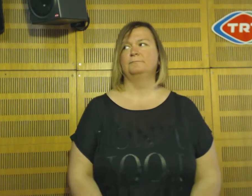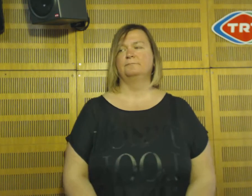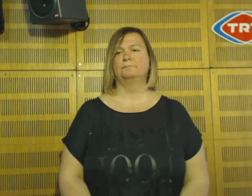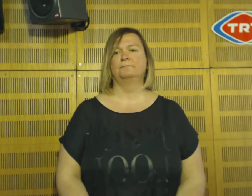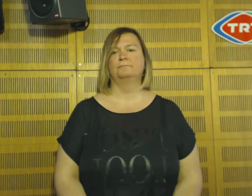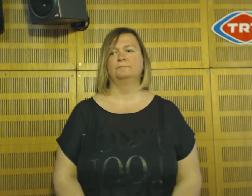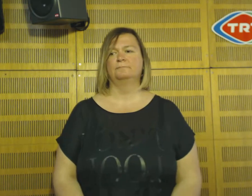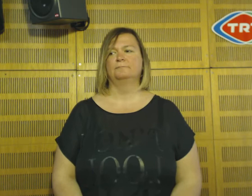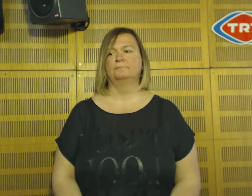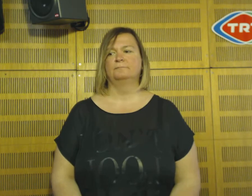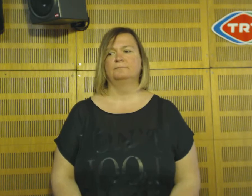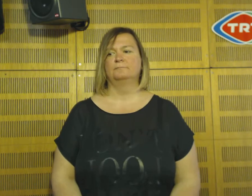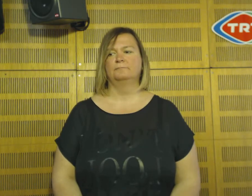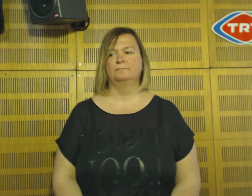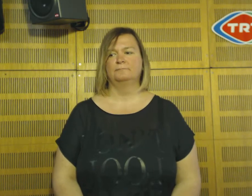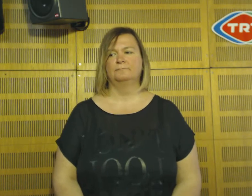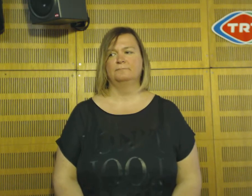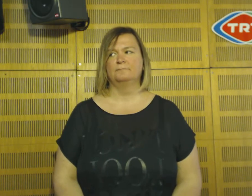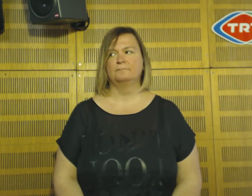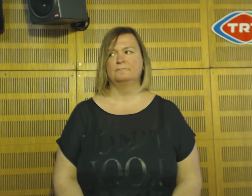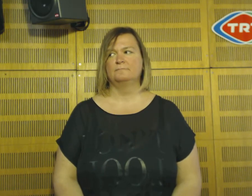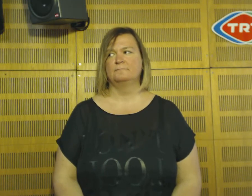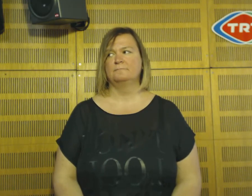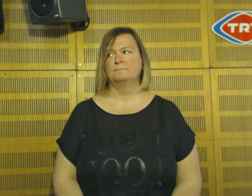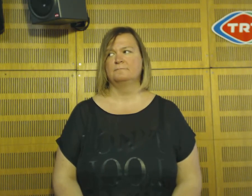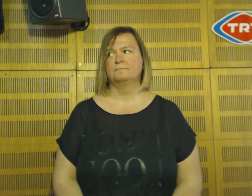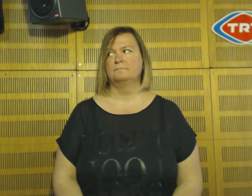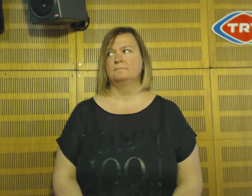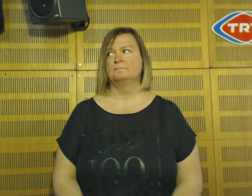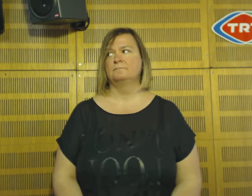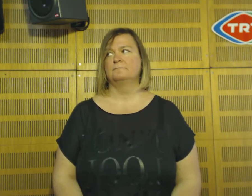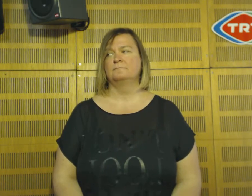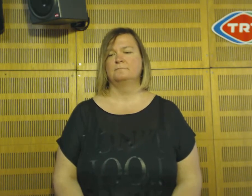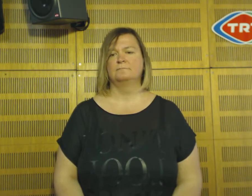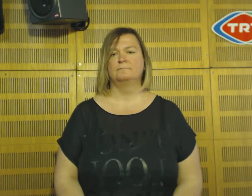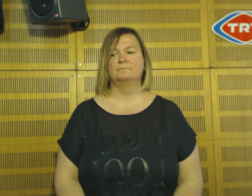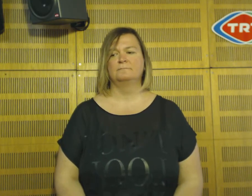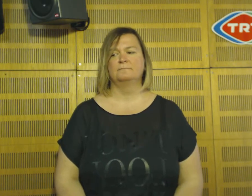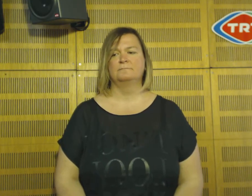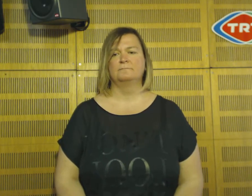Siz de hemen bir Arçelik mağazasına gelin. Bu büyük fırsatı kaçırmayın.